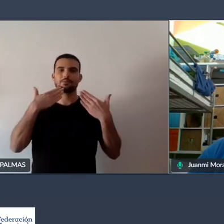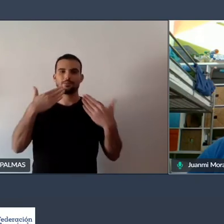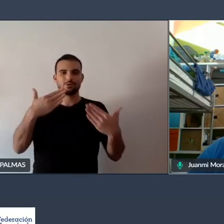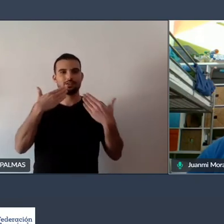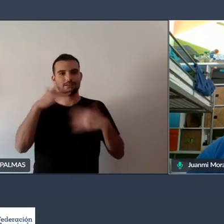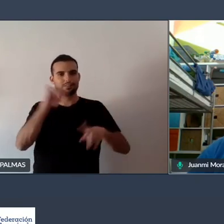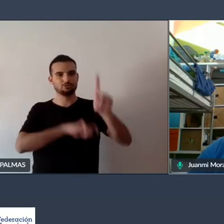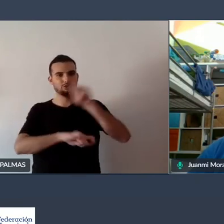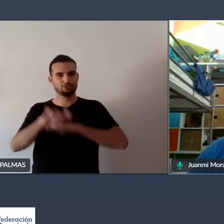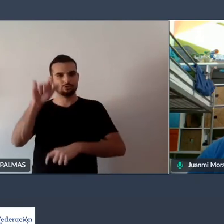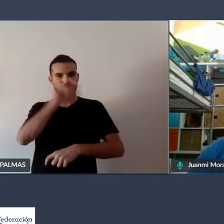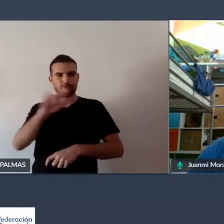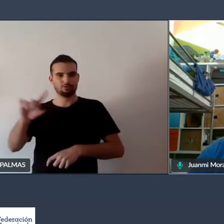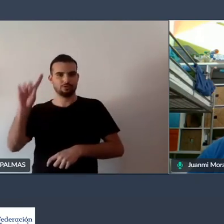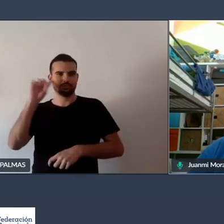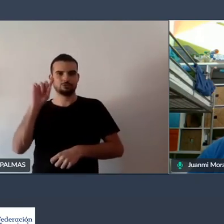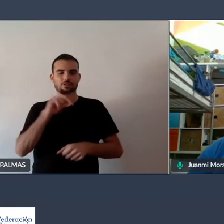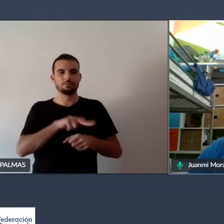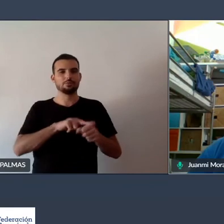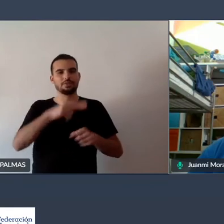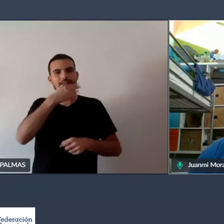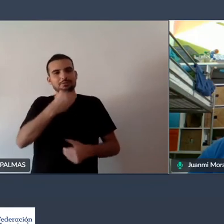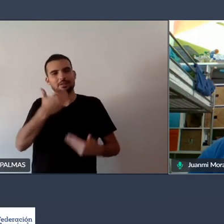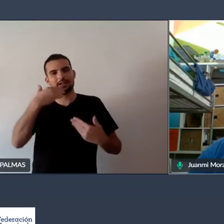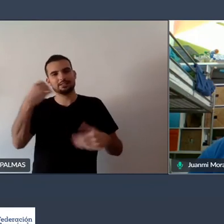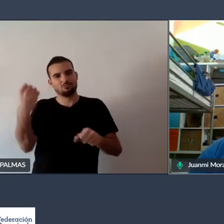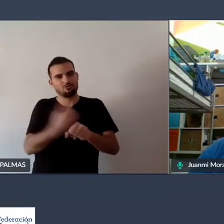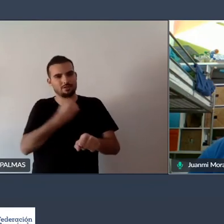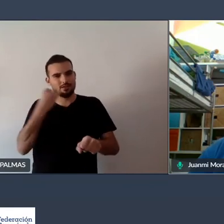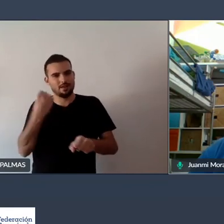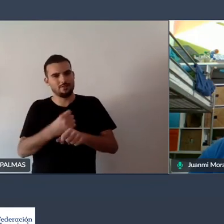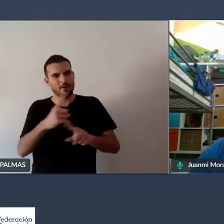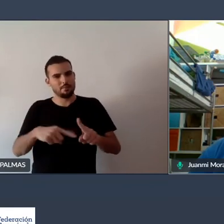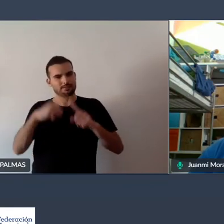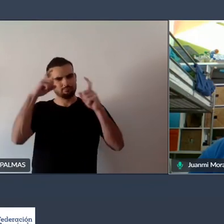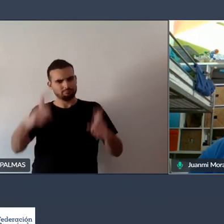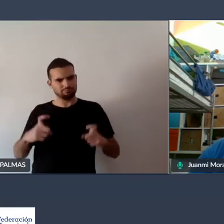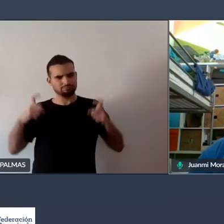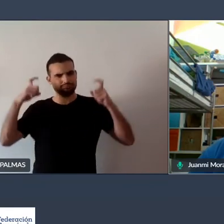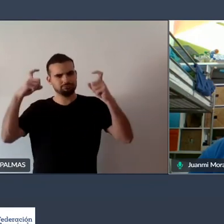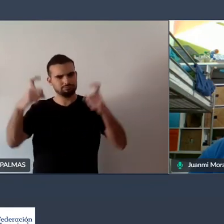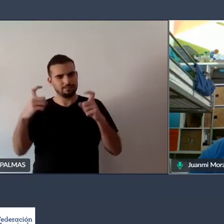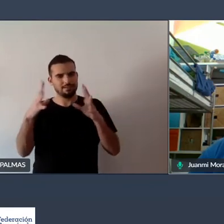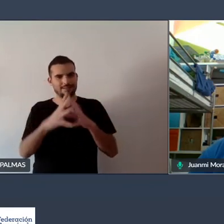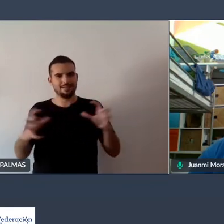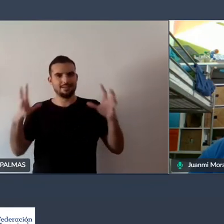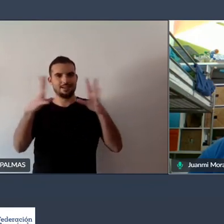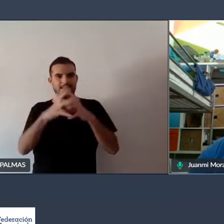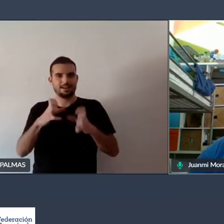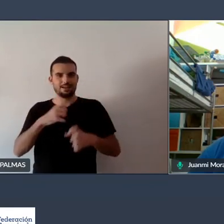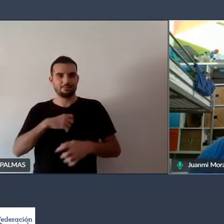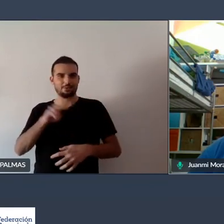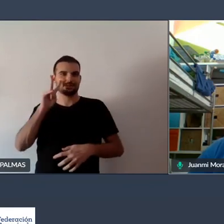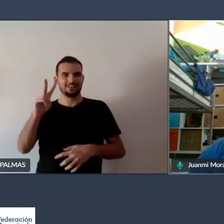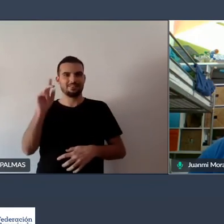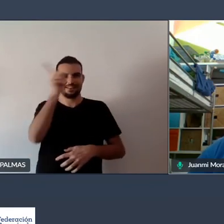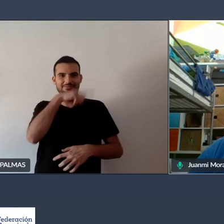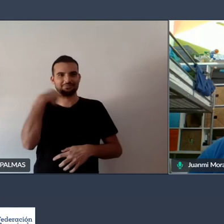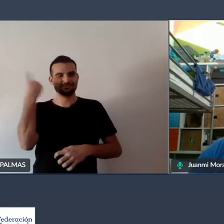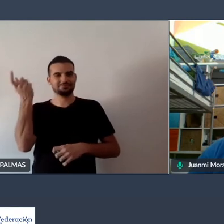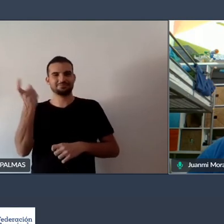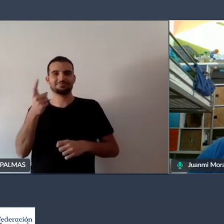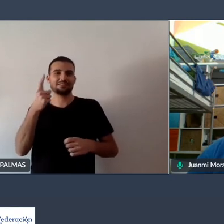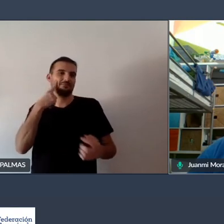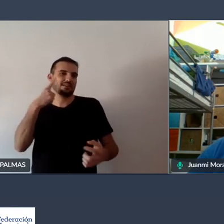Las Palmas la labor y la verdad que el empeño que han puesto y la gana, porque la verdad que es que se les ve, es que no hay